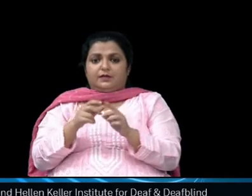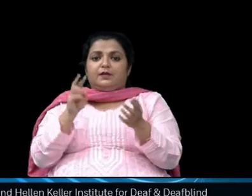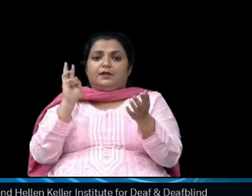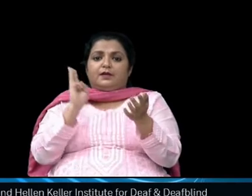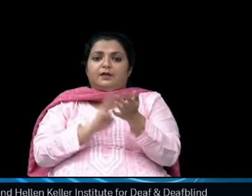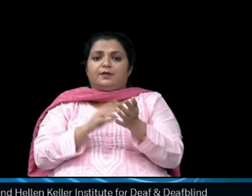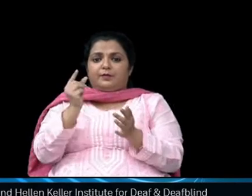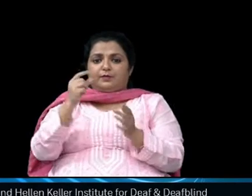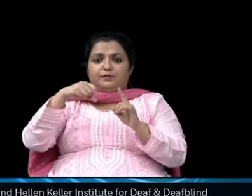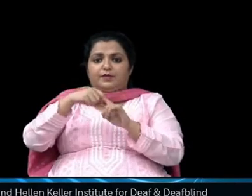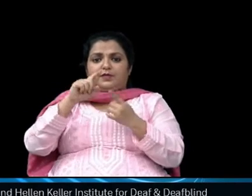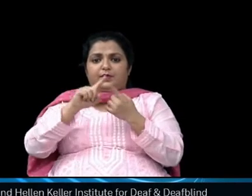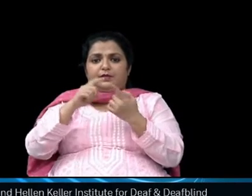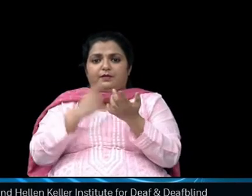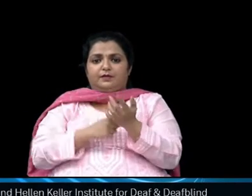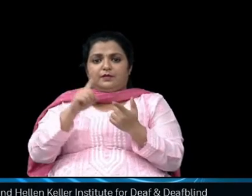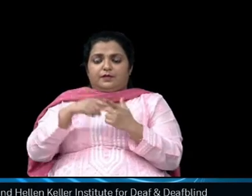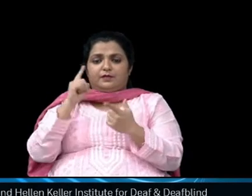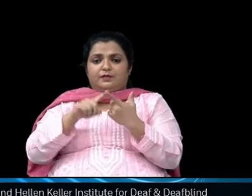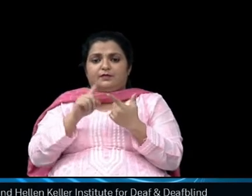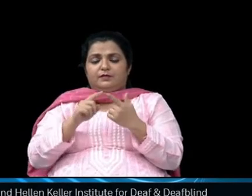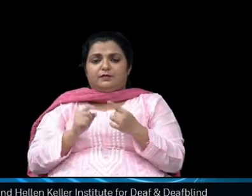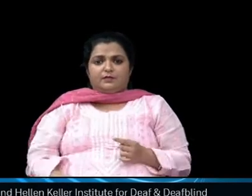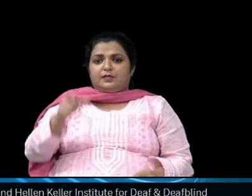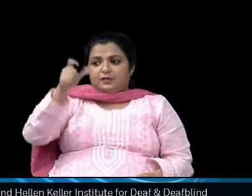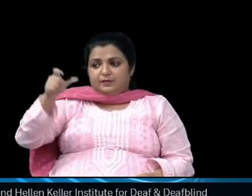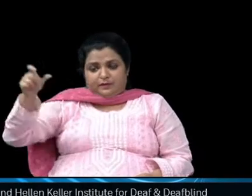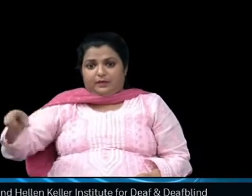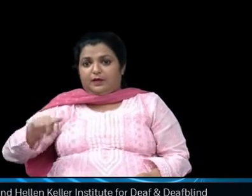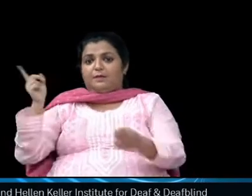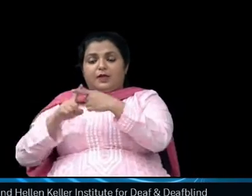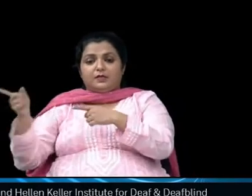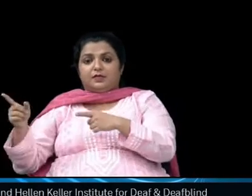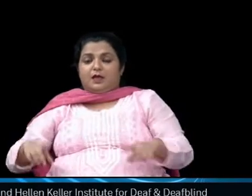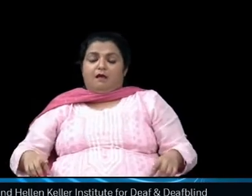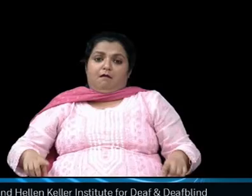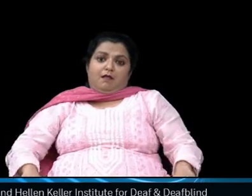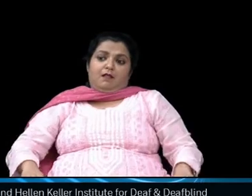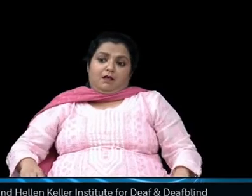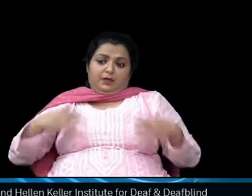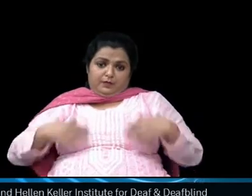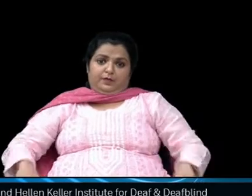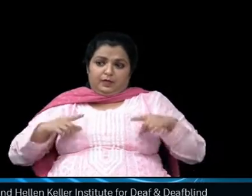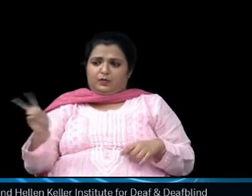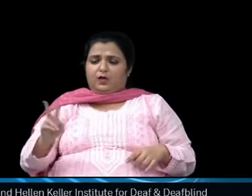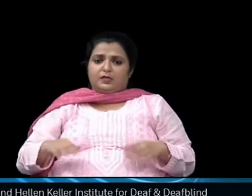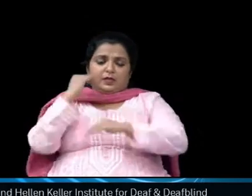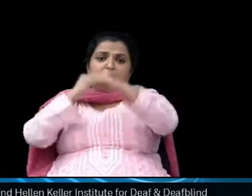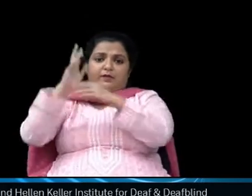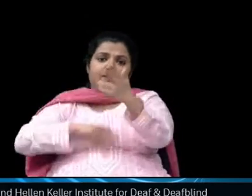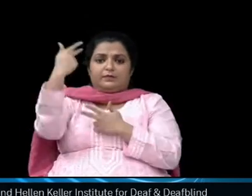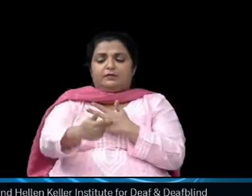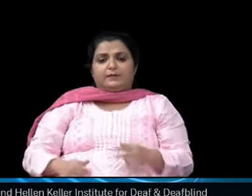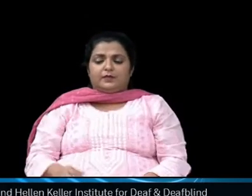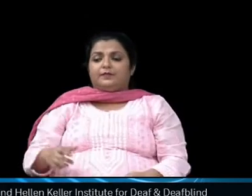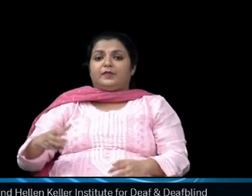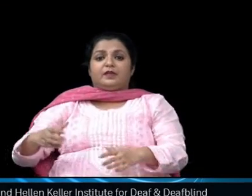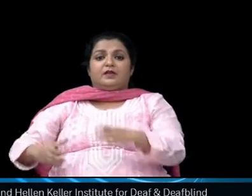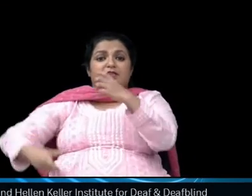दक्तर शामा प्रसाद मुखर जी जनवन विकास येदू रापिने की ये तसुन क्या साथी सा नटाय कुलिस करता शंबर कोटीनेट में पस्तावित